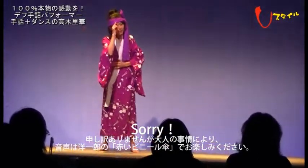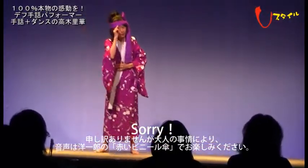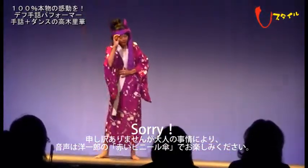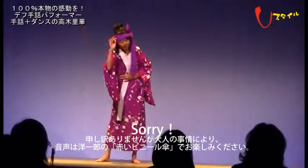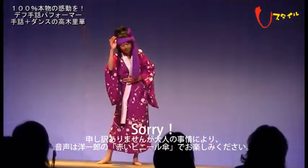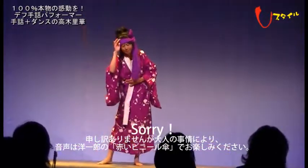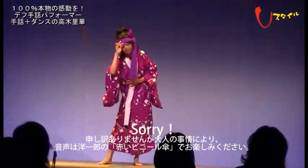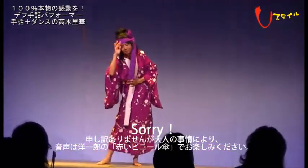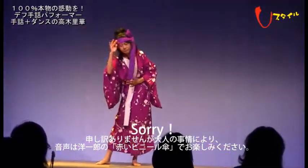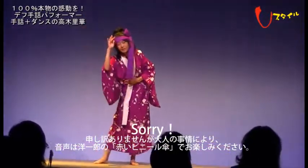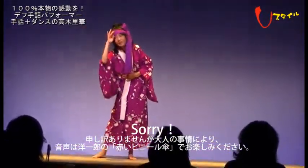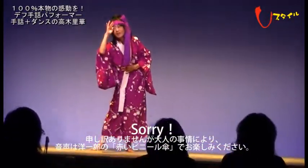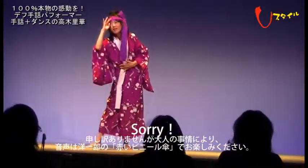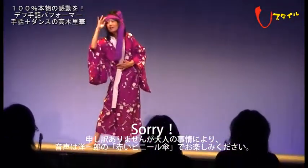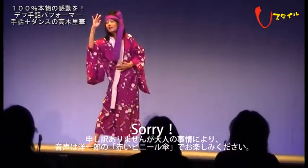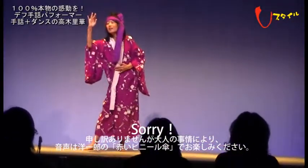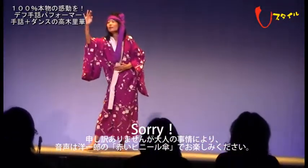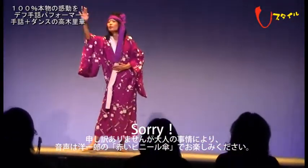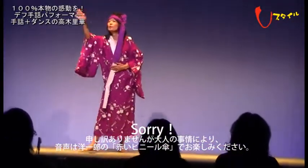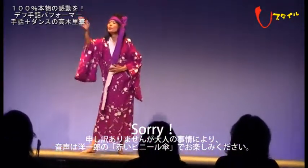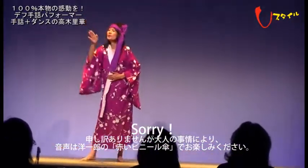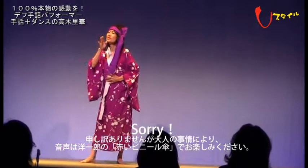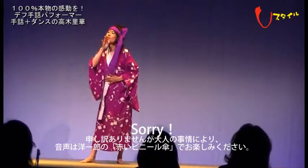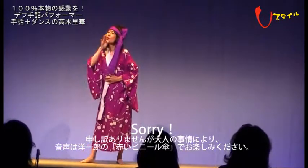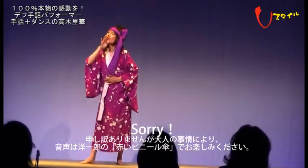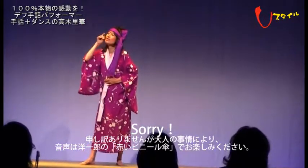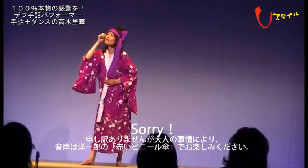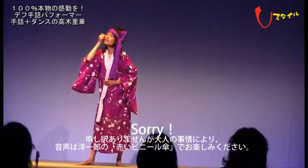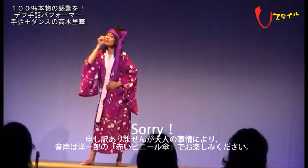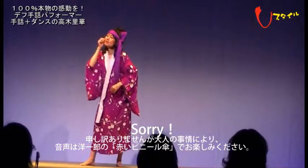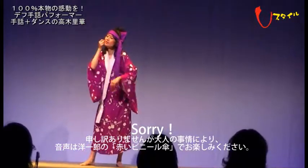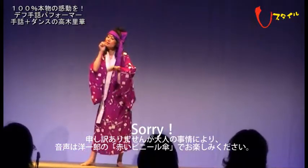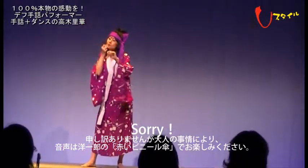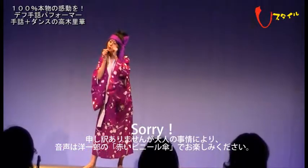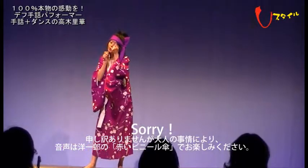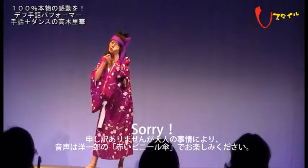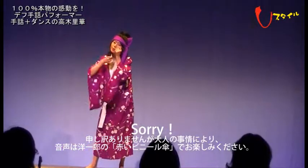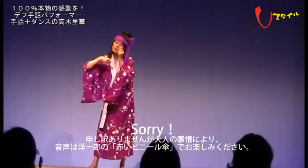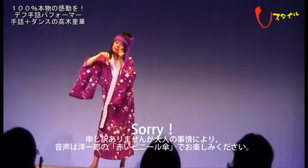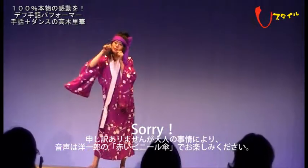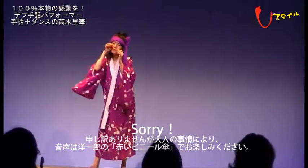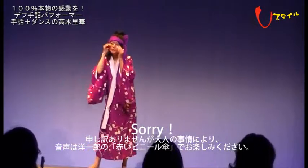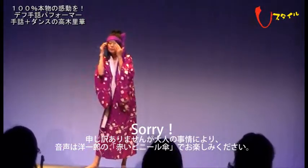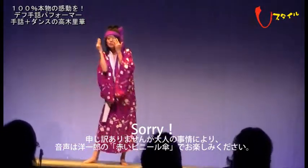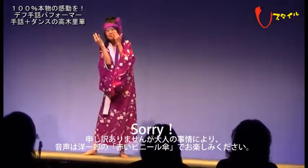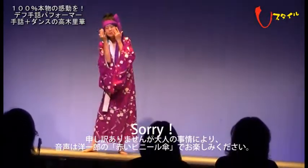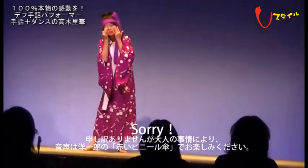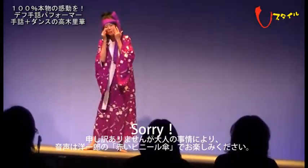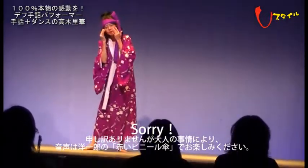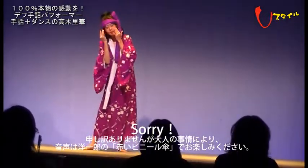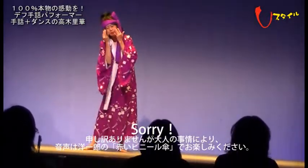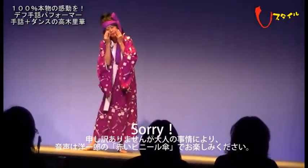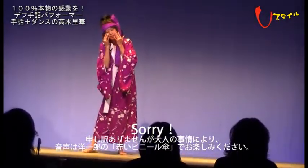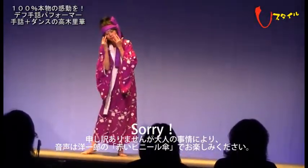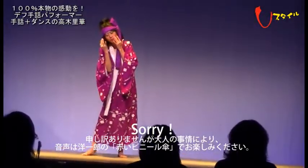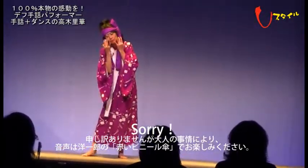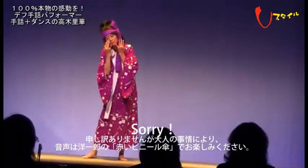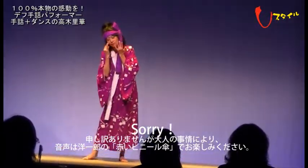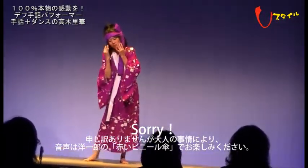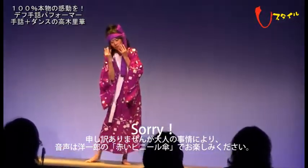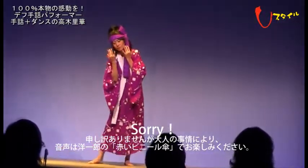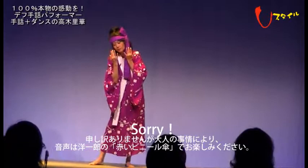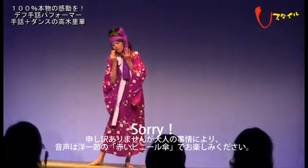ずめっ雨んていme